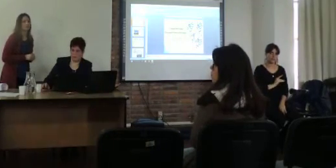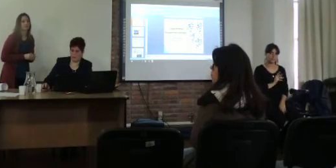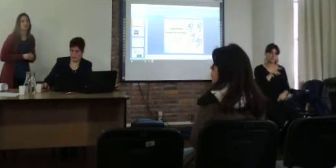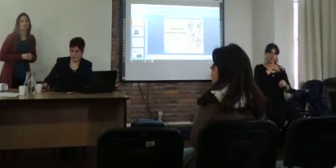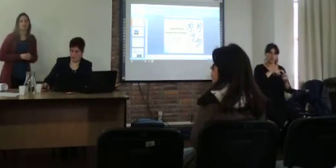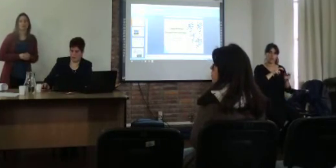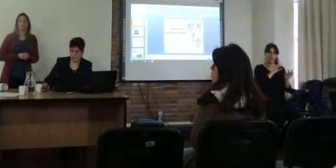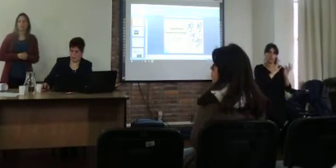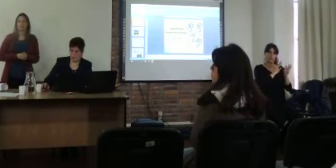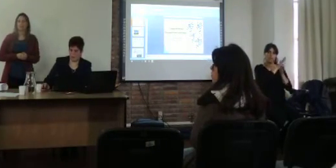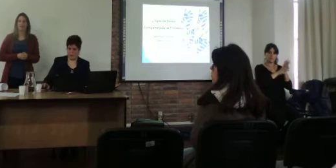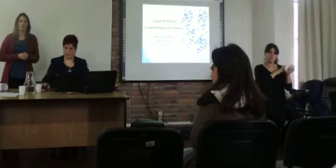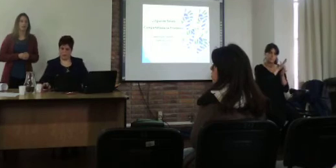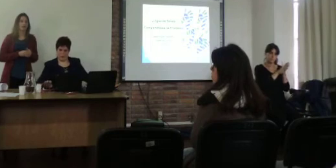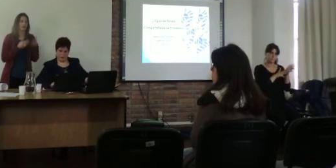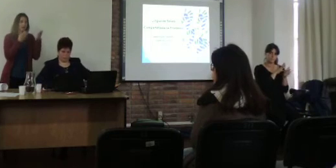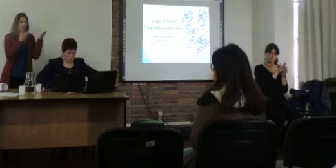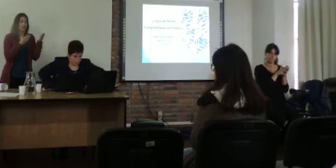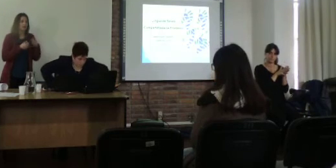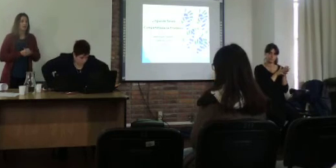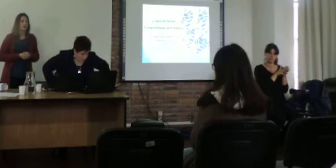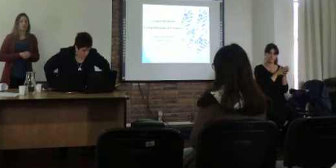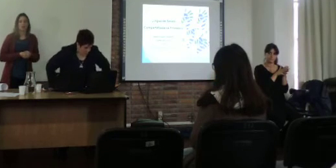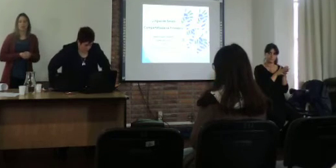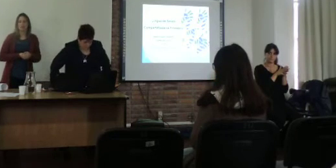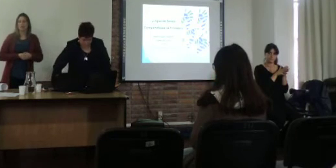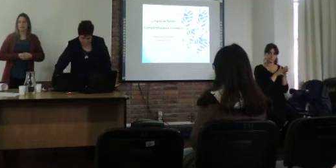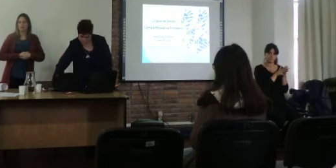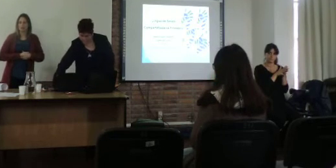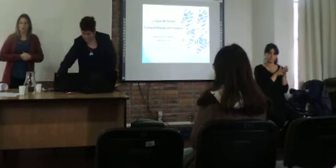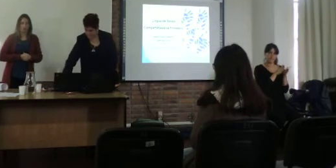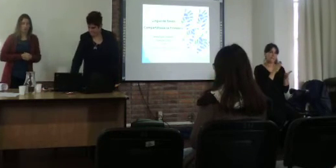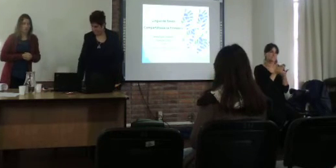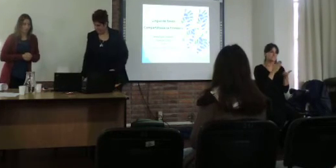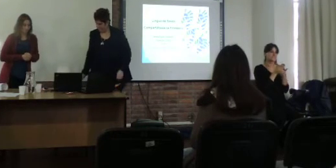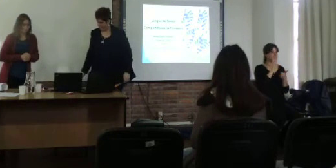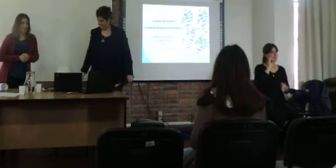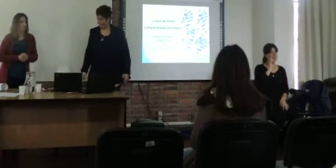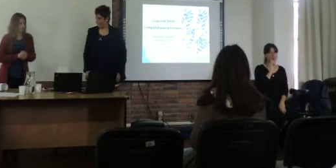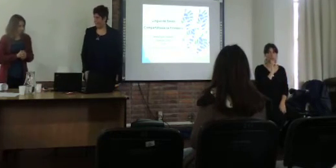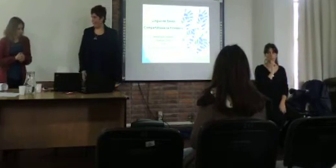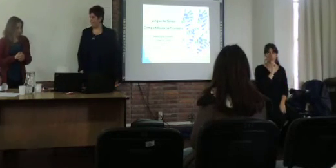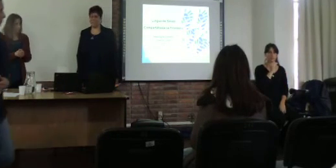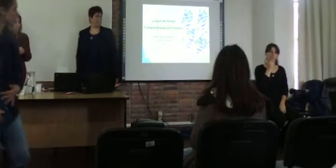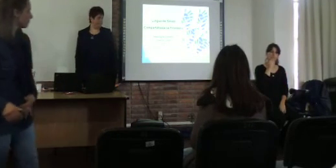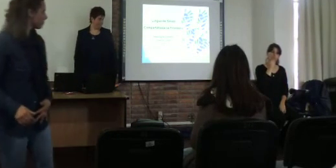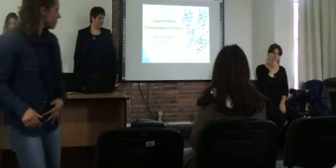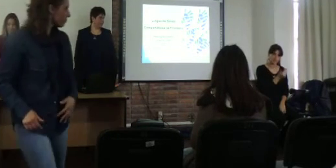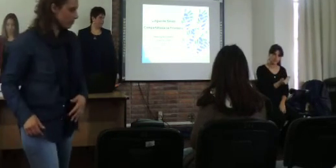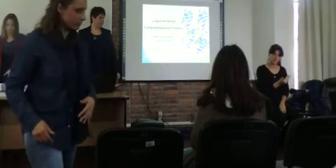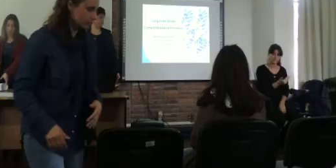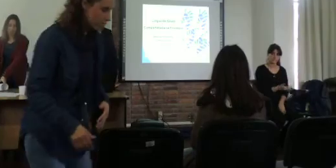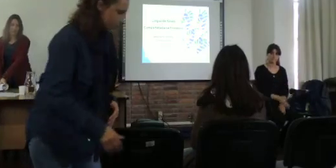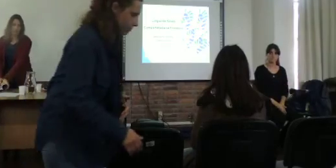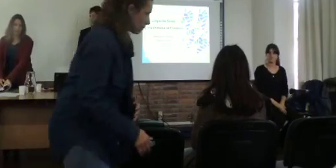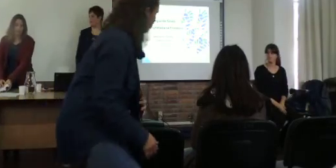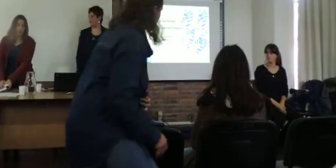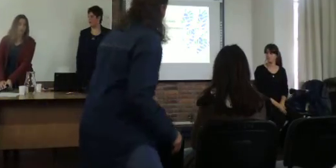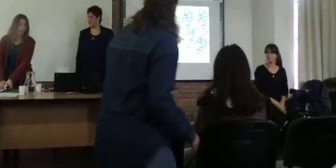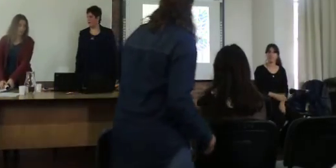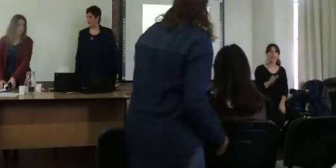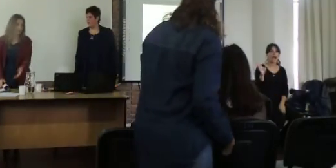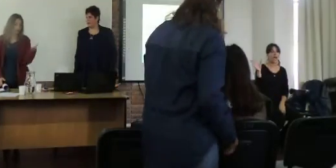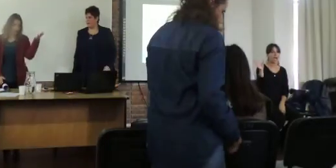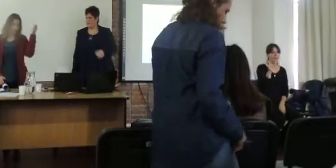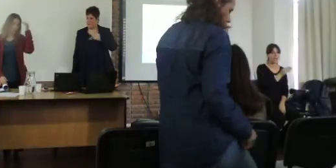haciendo la interpretación simultánea para los asistentes sordos. Muchas gracias por venir. A